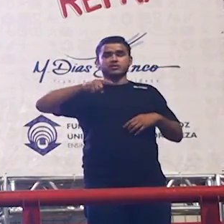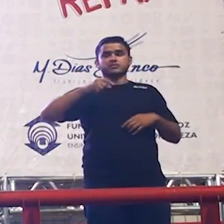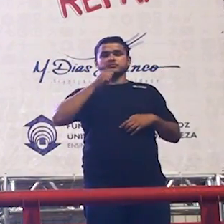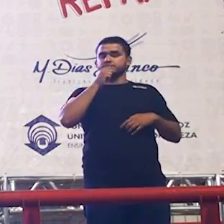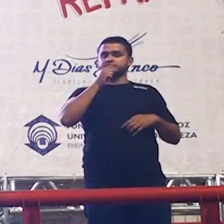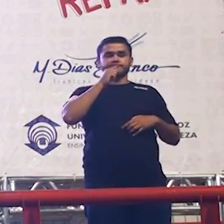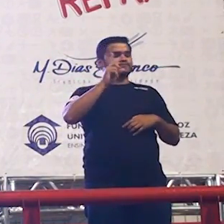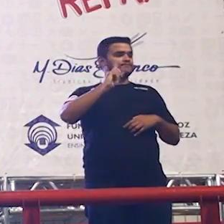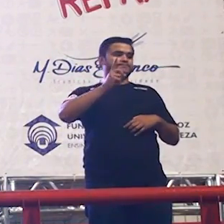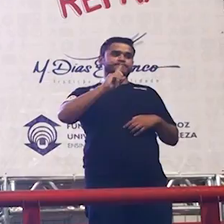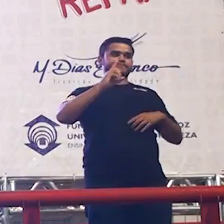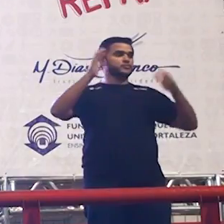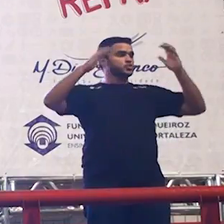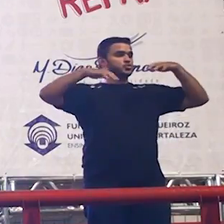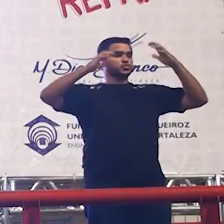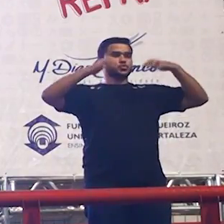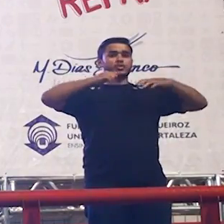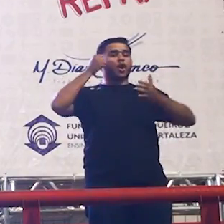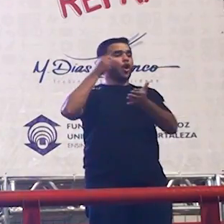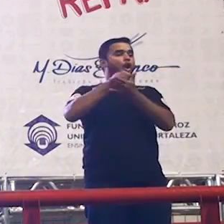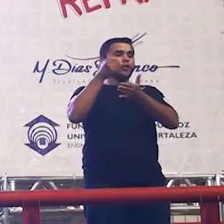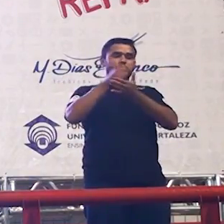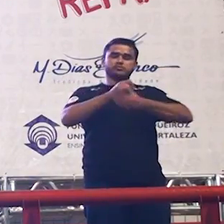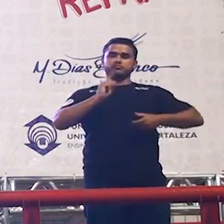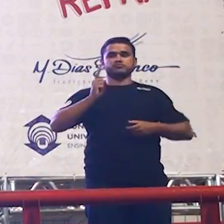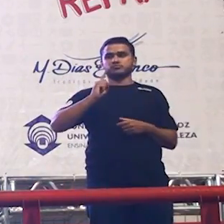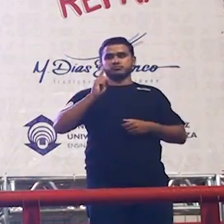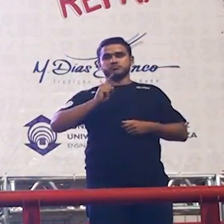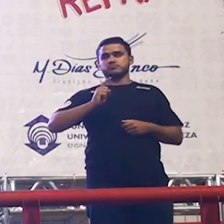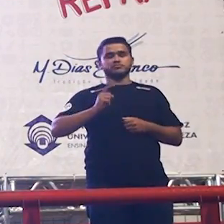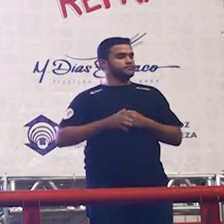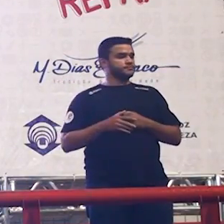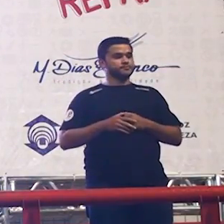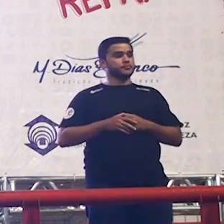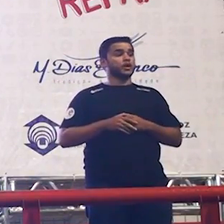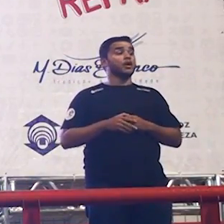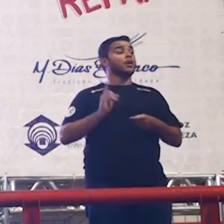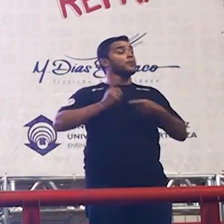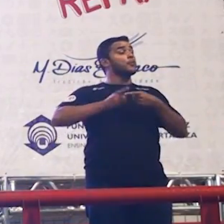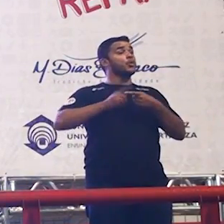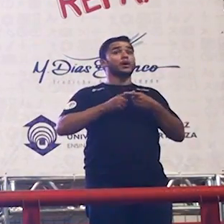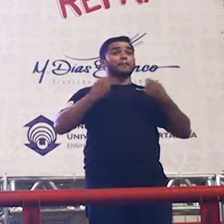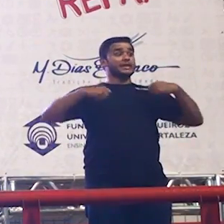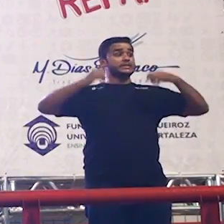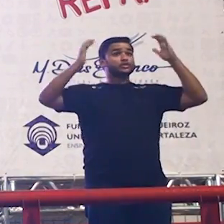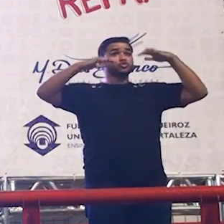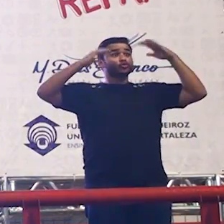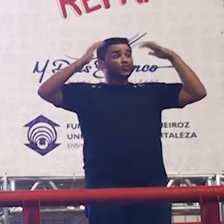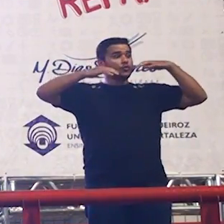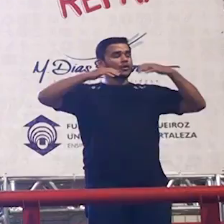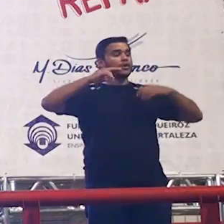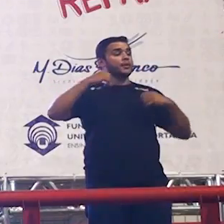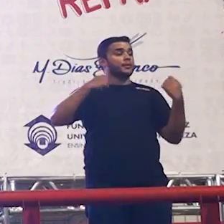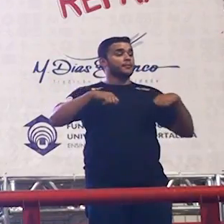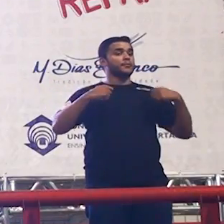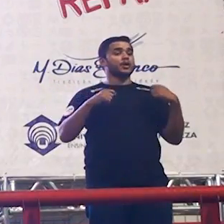não chove. Não obrigatoriamente chove. Porque para chover, eu preciso